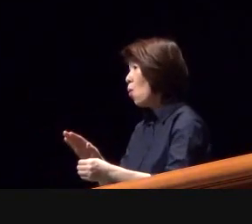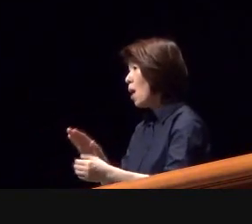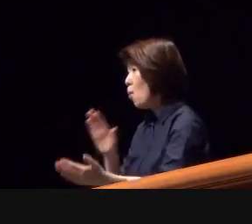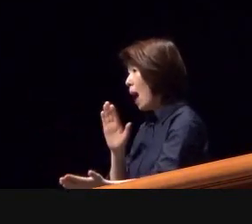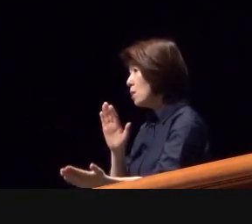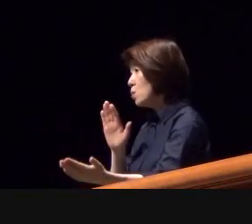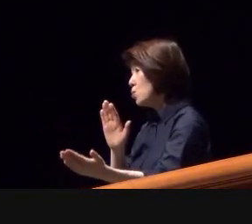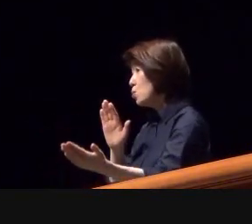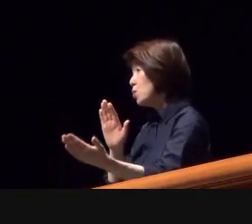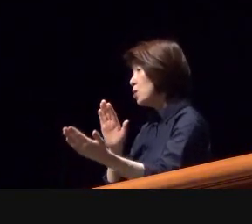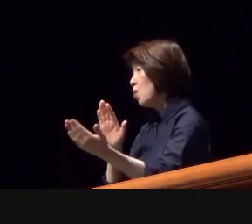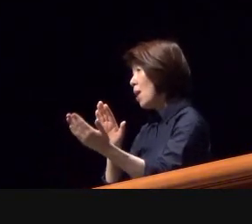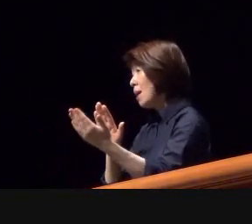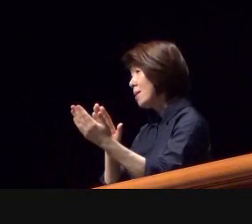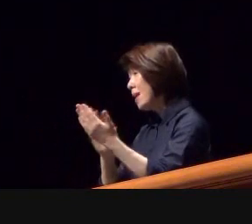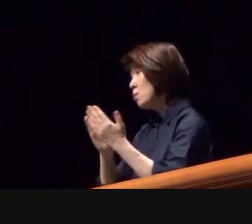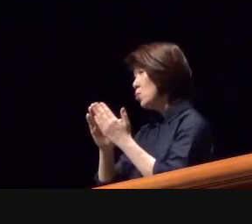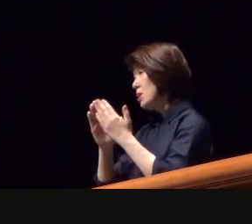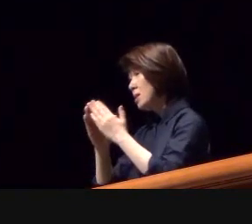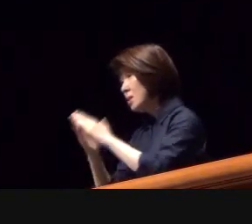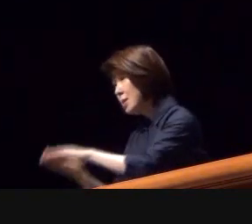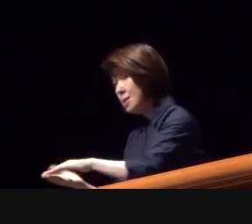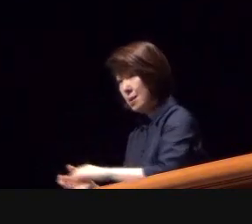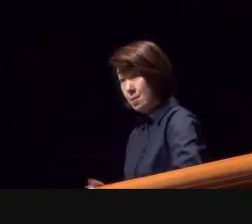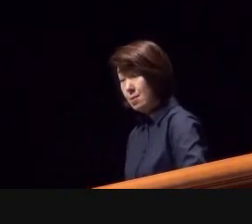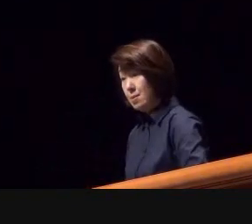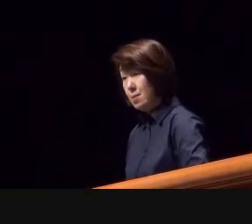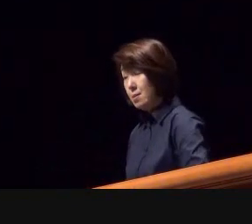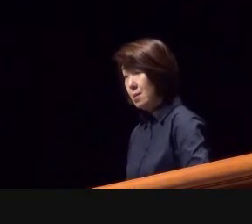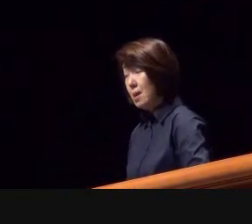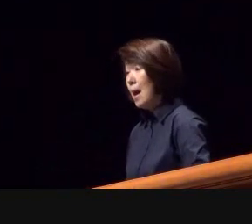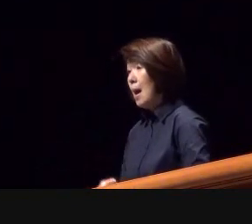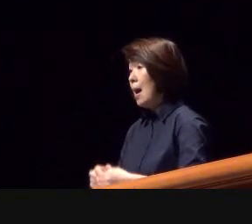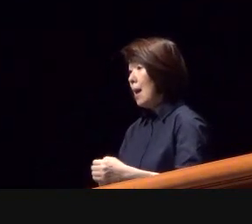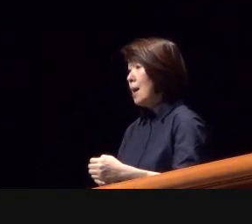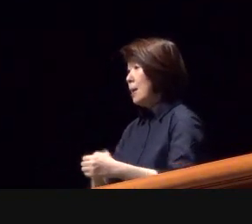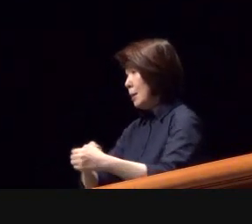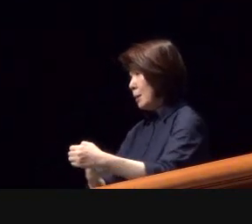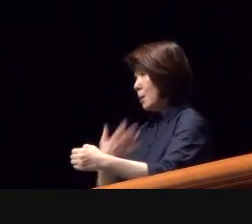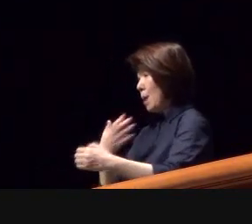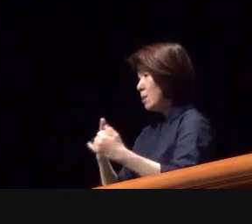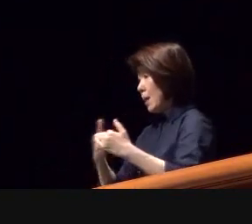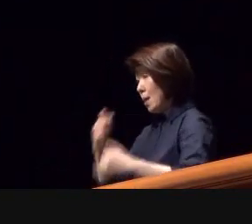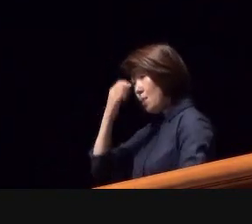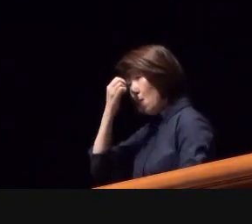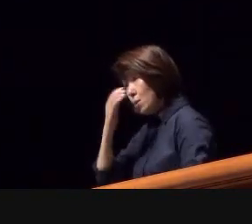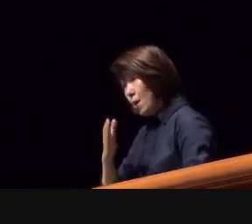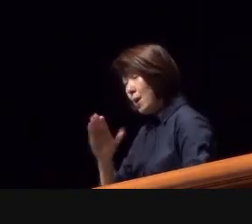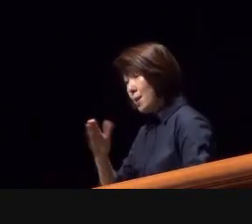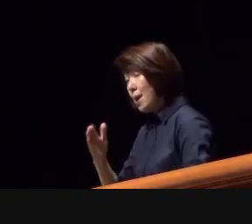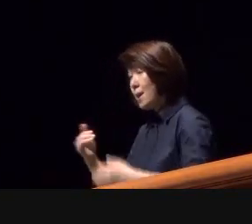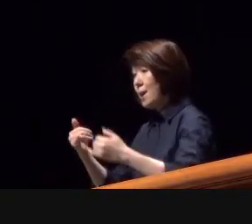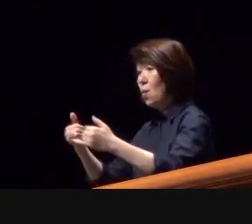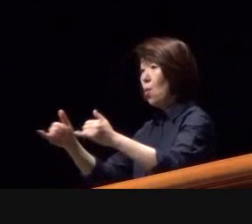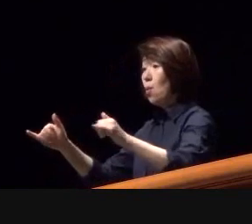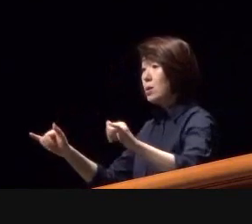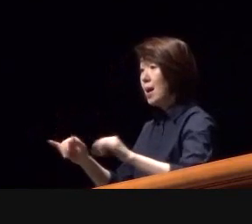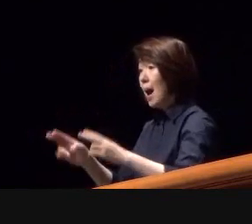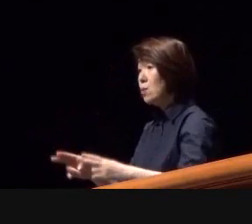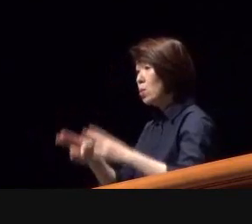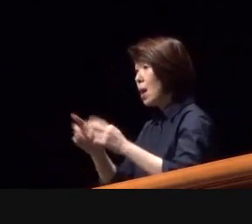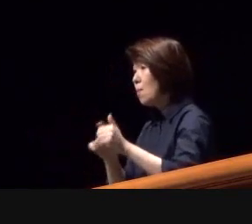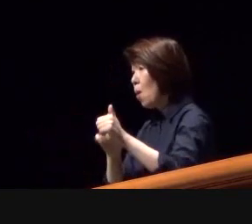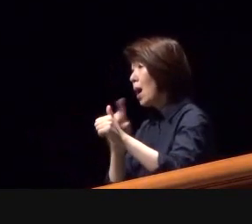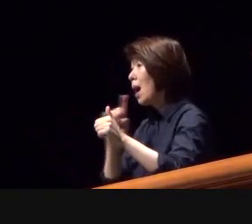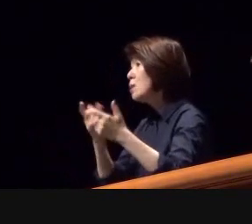死です。被爆なさった方々には申し訳ないけれども、世界の専門家はゆっくりやって